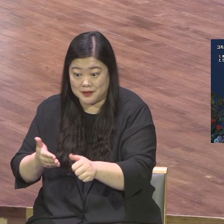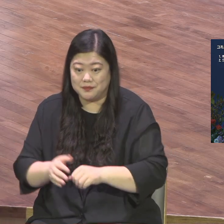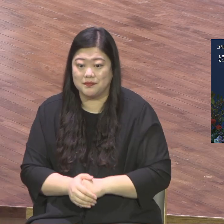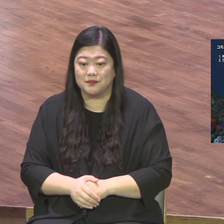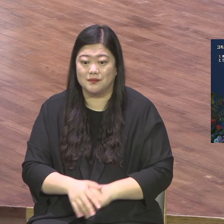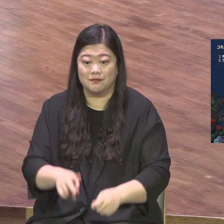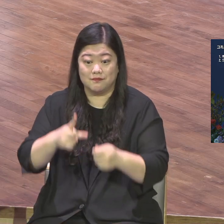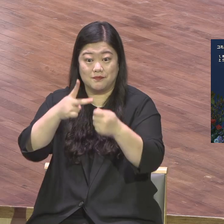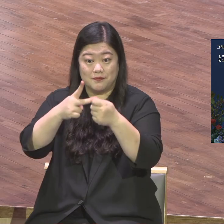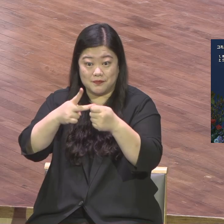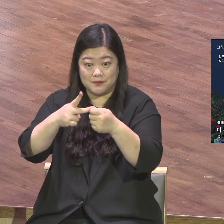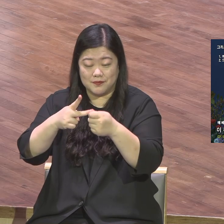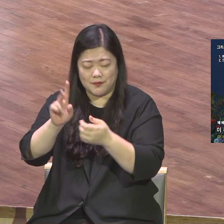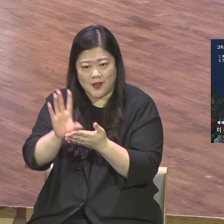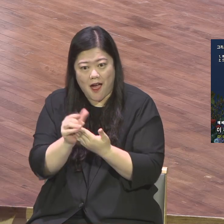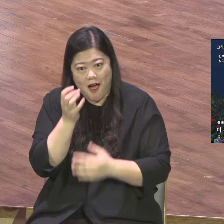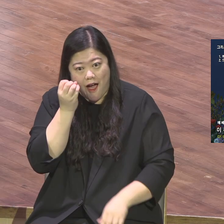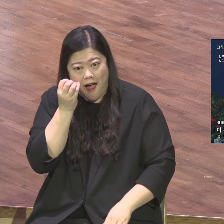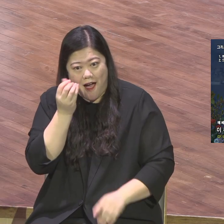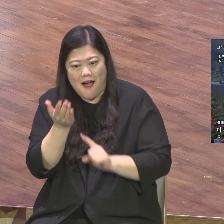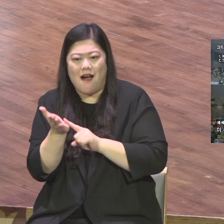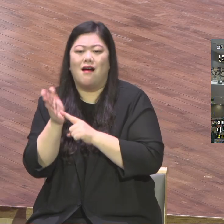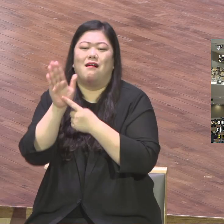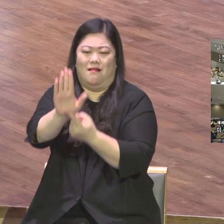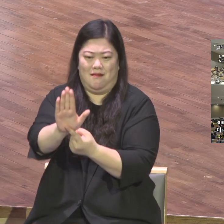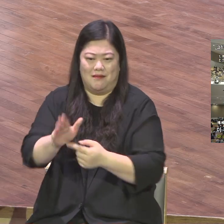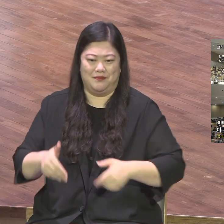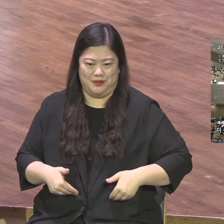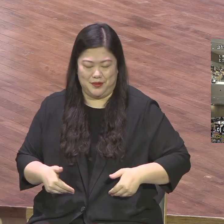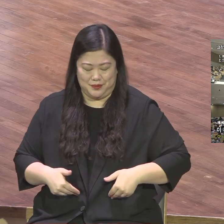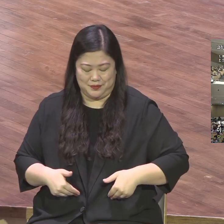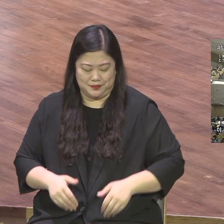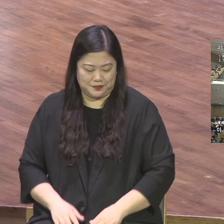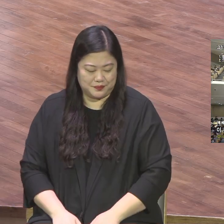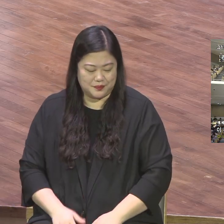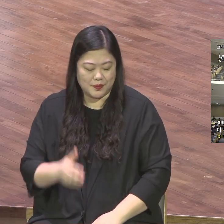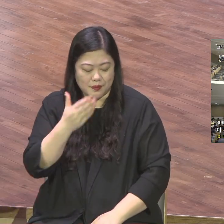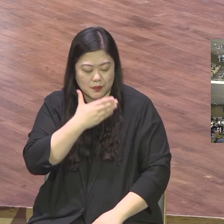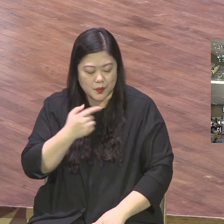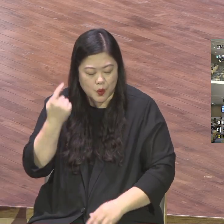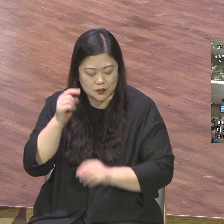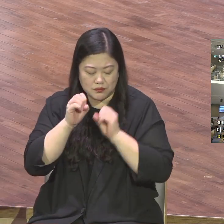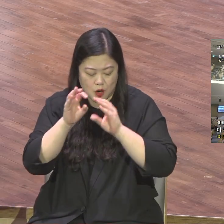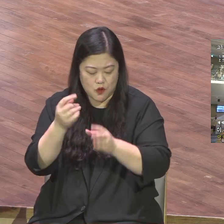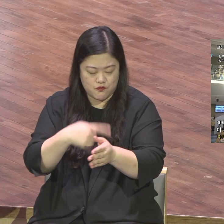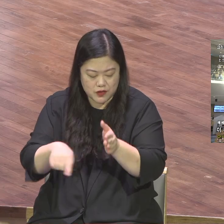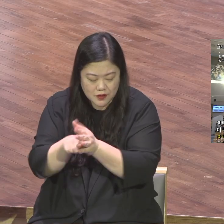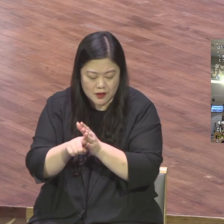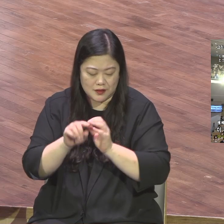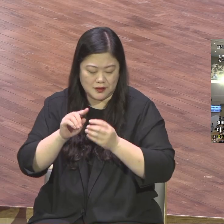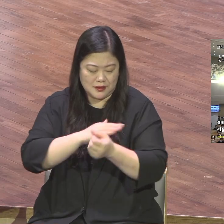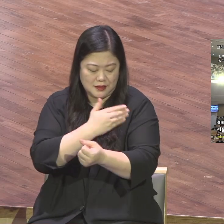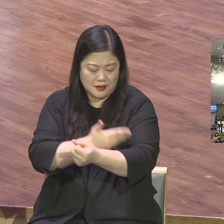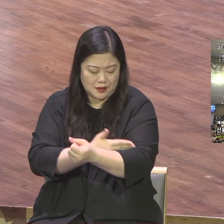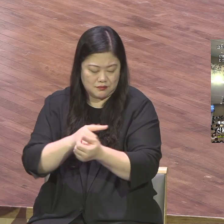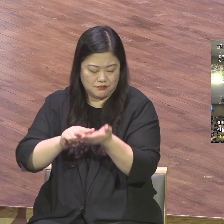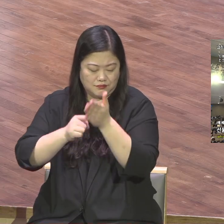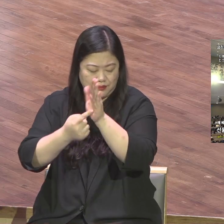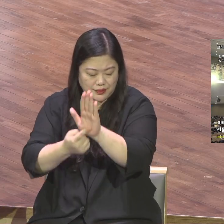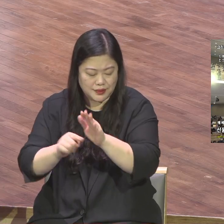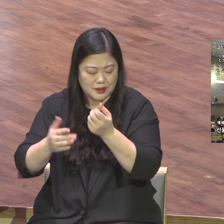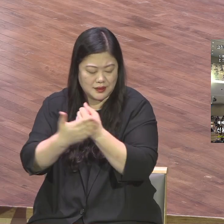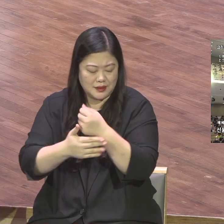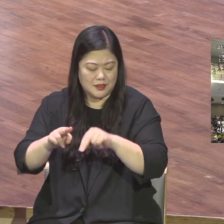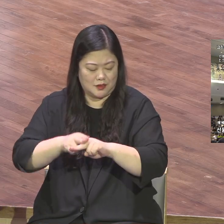그리스도의 비밀입니다. 7절 봅니다. 이 복음을 위하여 그의 능력이 역사하시는 대로 내게 주신 하나님의 은혜의 선물을